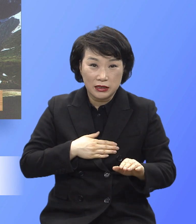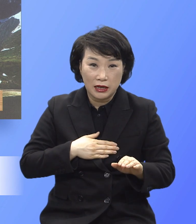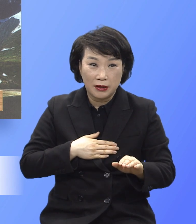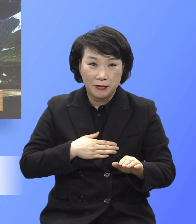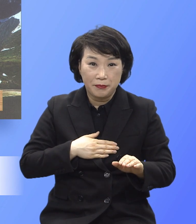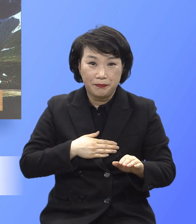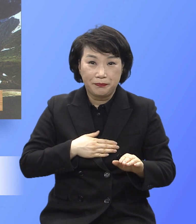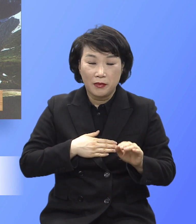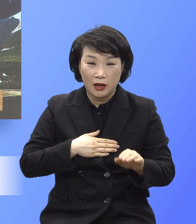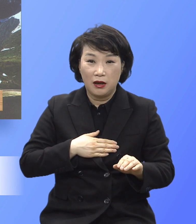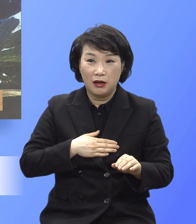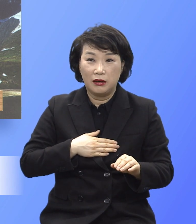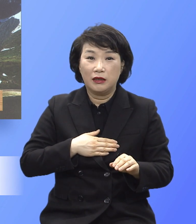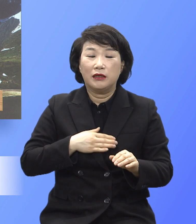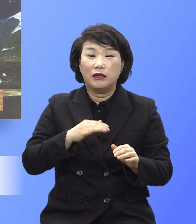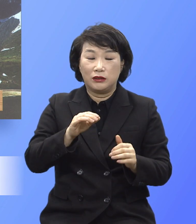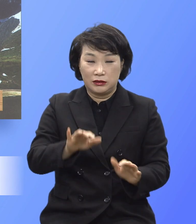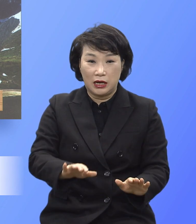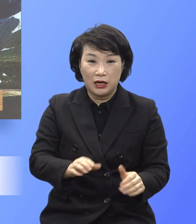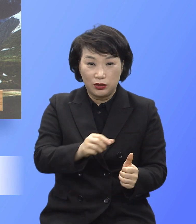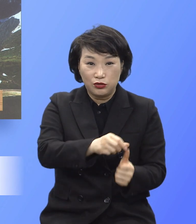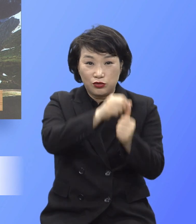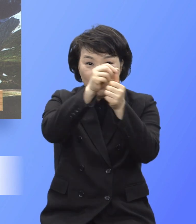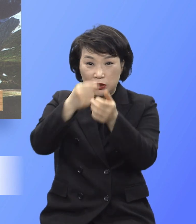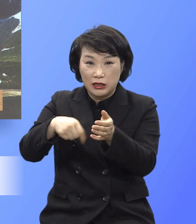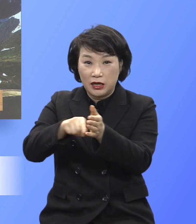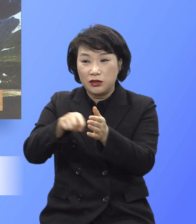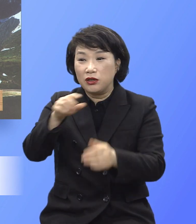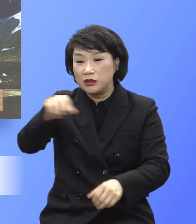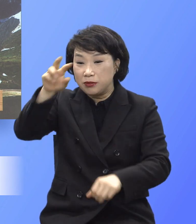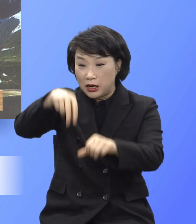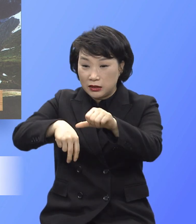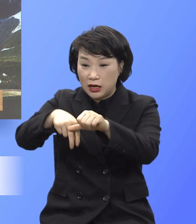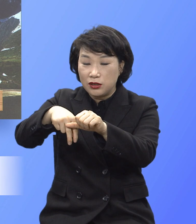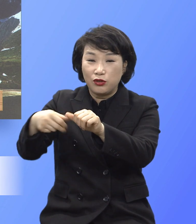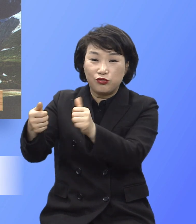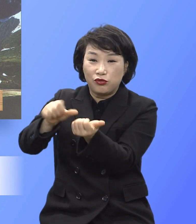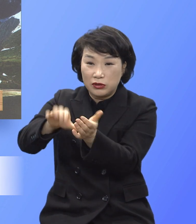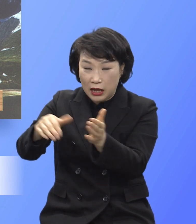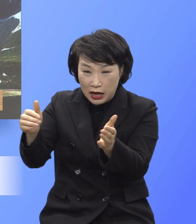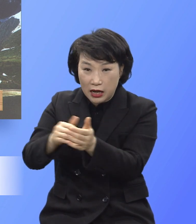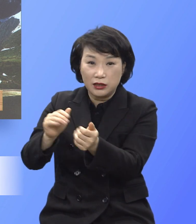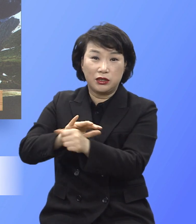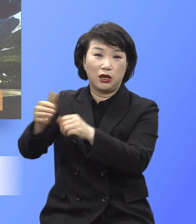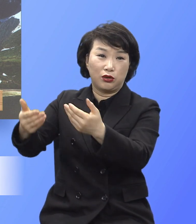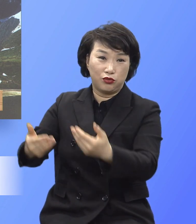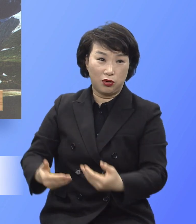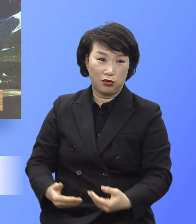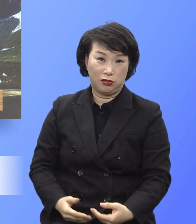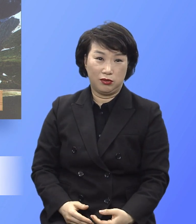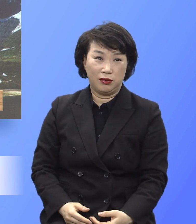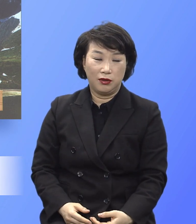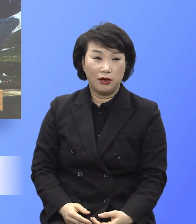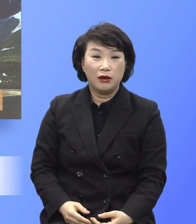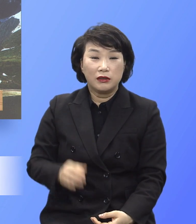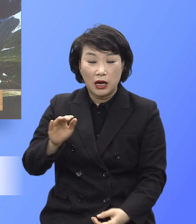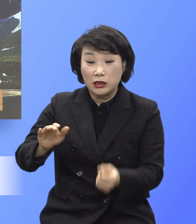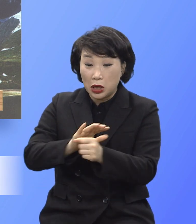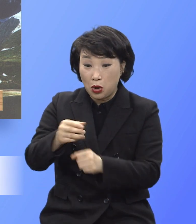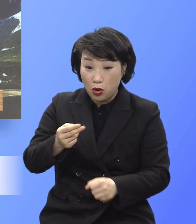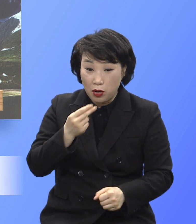그렇게 십자가에 달려 죽게 하기까지 사랑하지 아니하시면